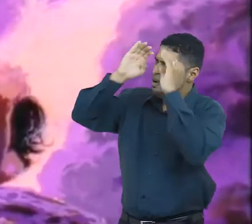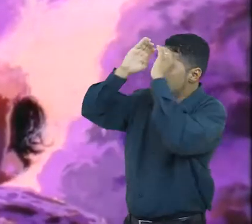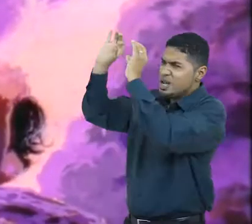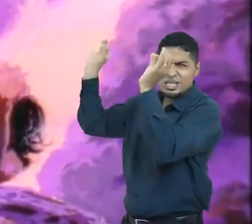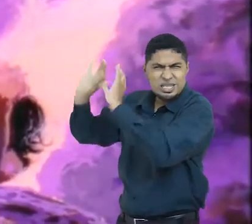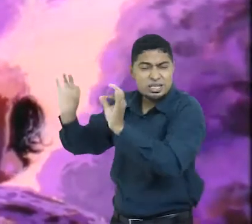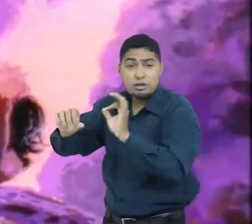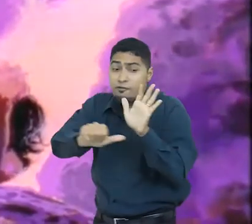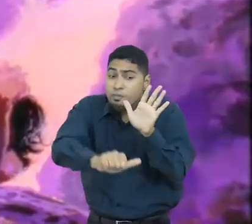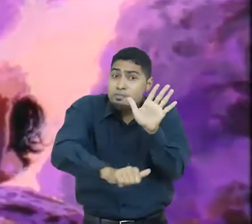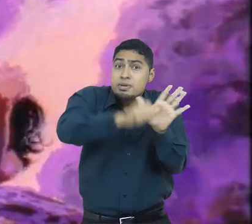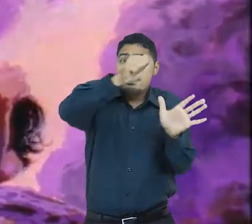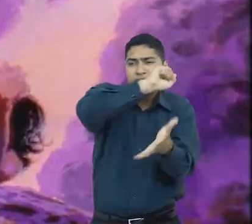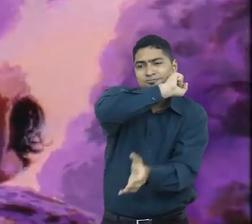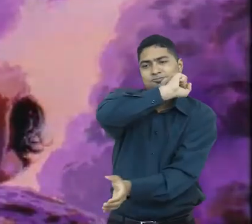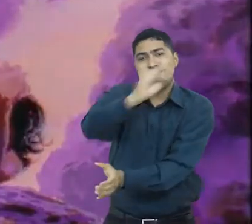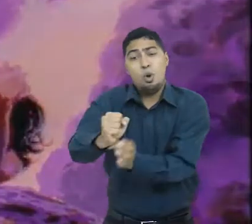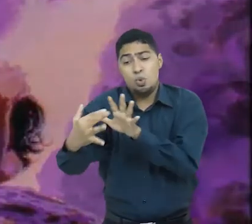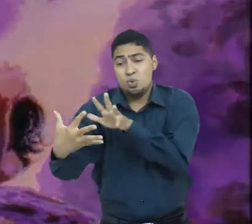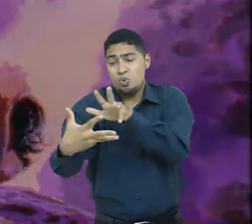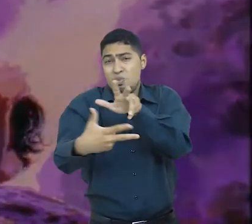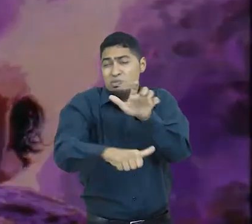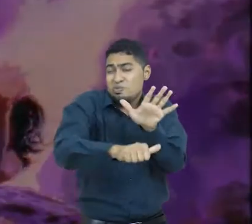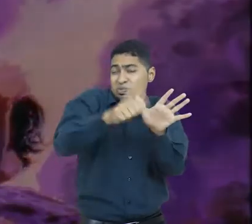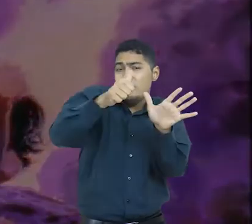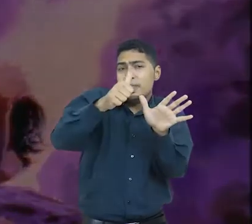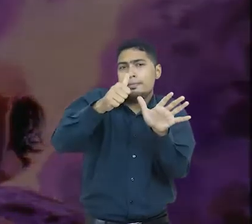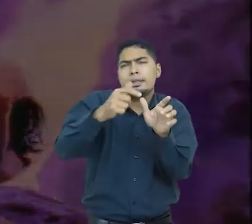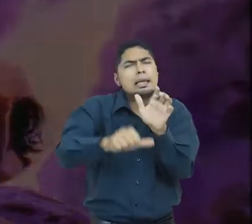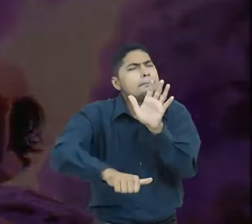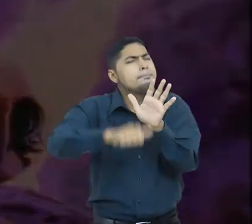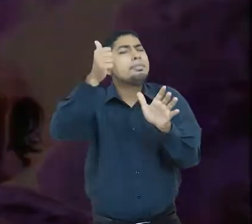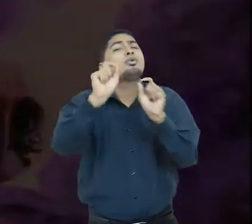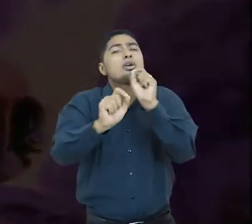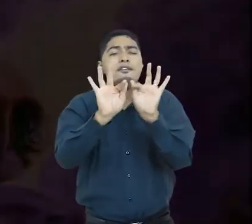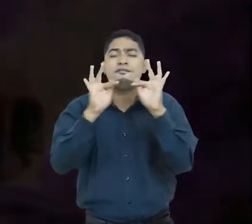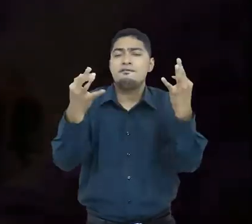Deus causou o primeiro assassinato do mundo e a primeira divisão em família.